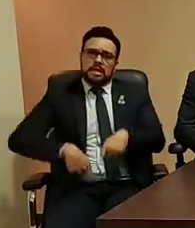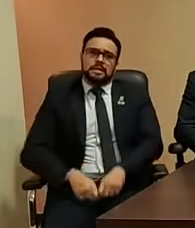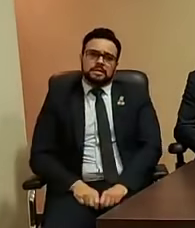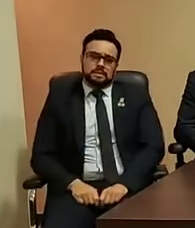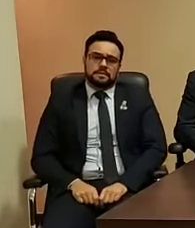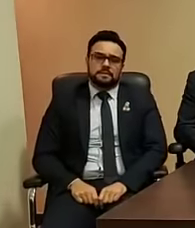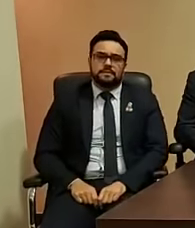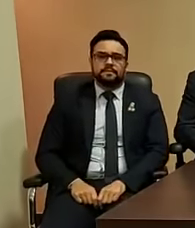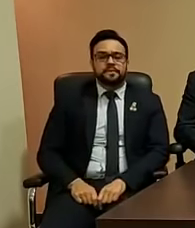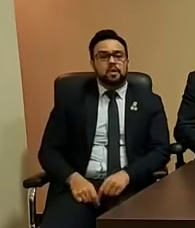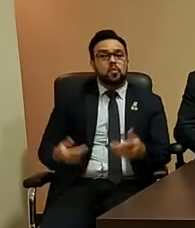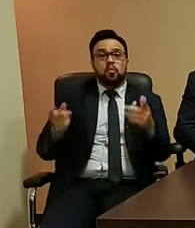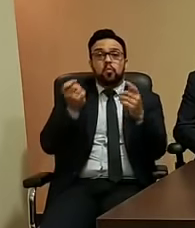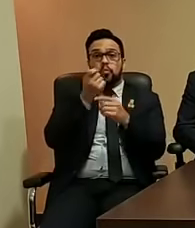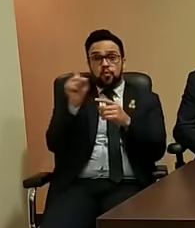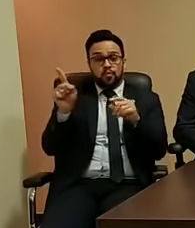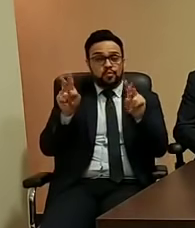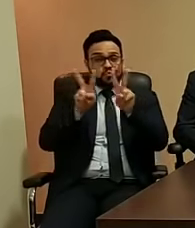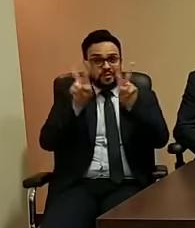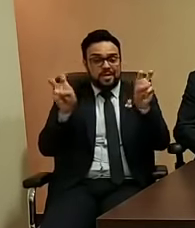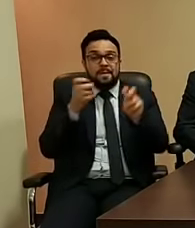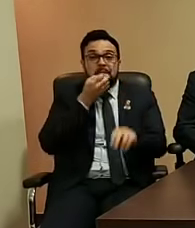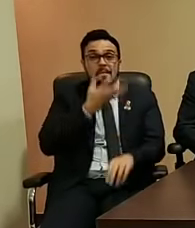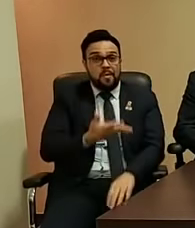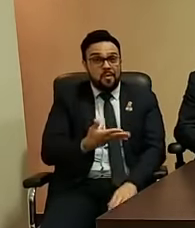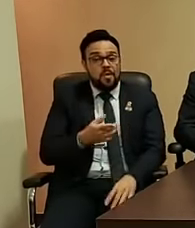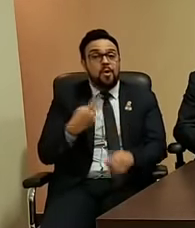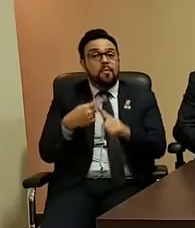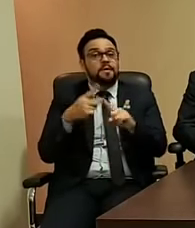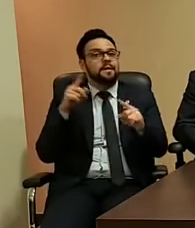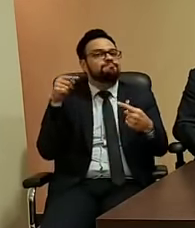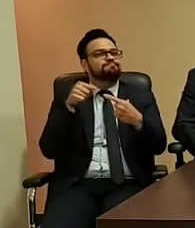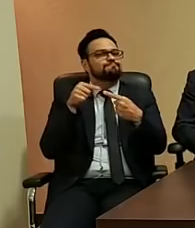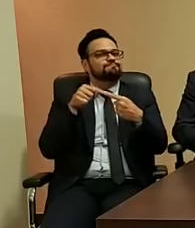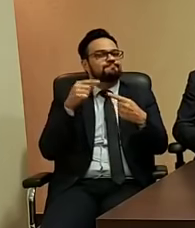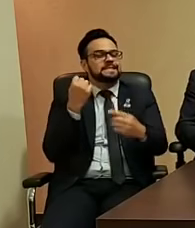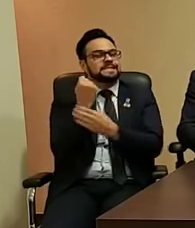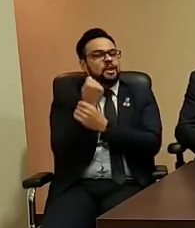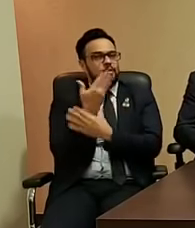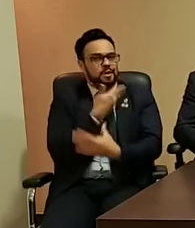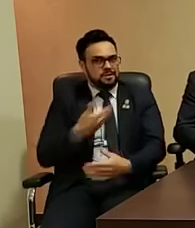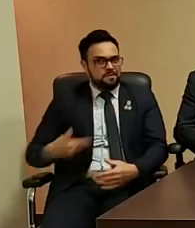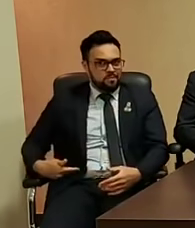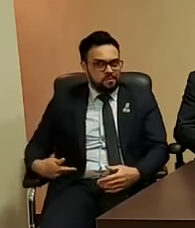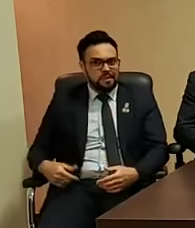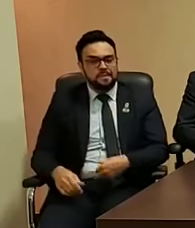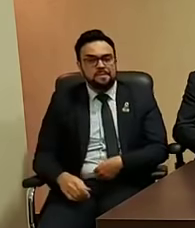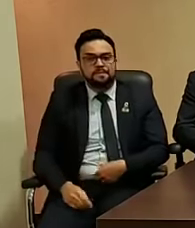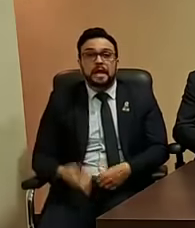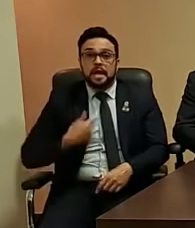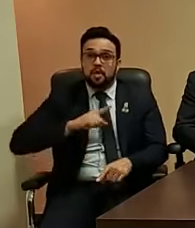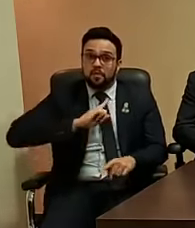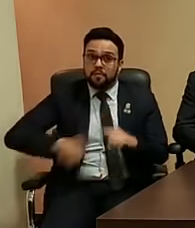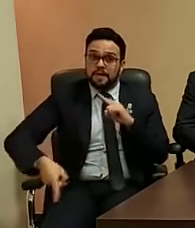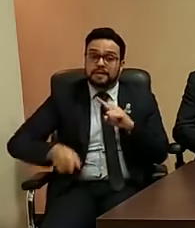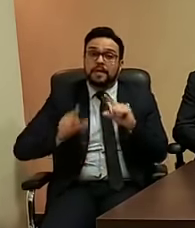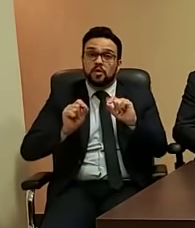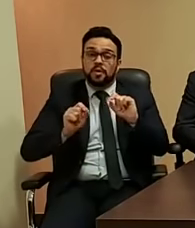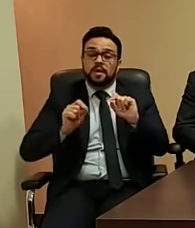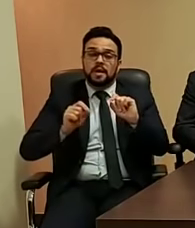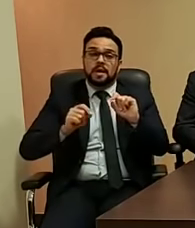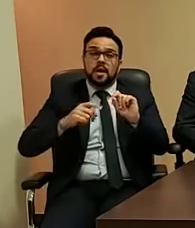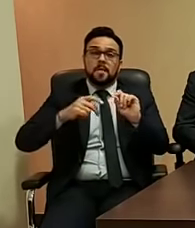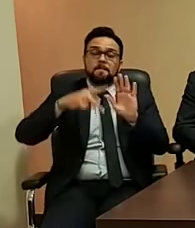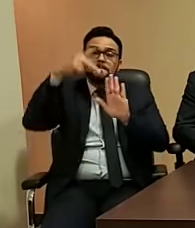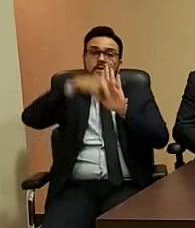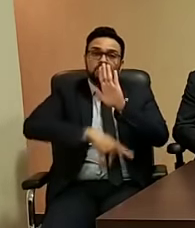tranquilidade. Vamos lá, último assunto aqui. Eu acho que vale a pena, porque tem a ver com segurança pública, né? Então, olha só, eu vetei integralmente um projeto que chegou para mim